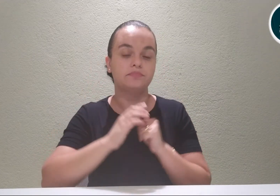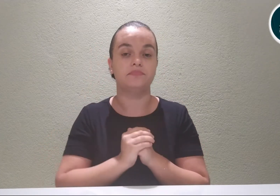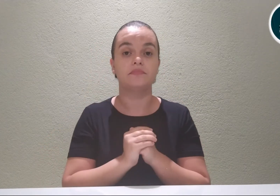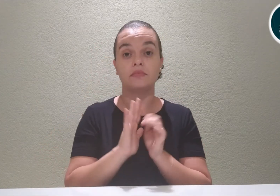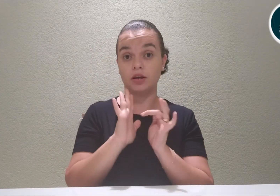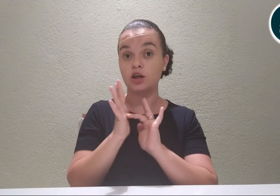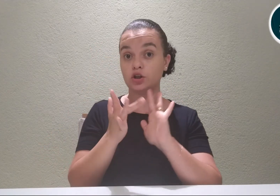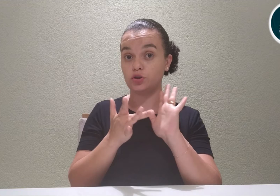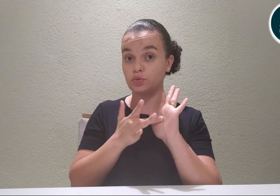Deus.